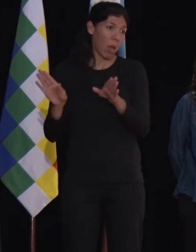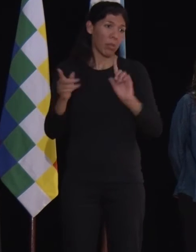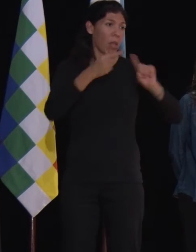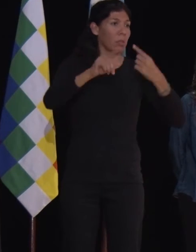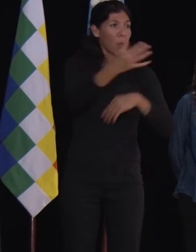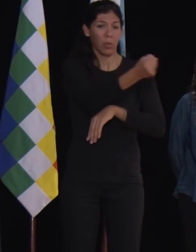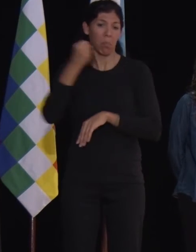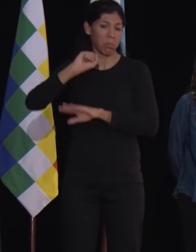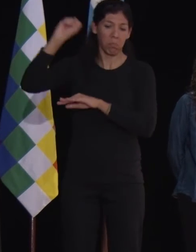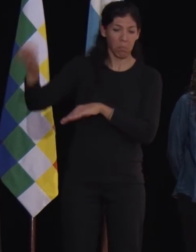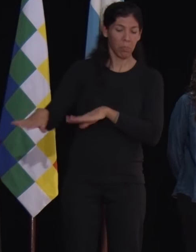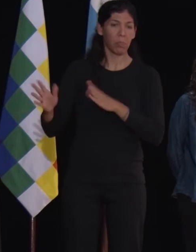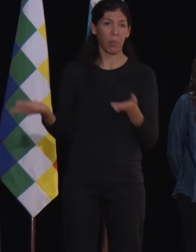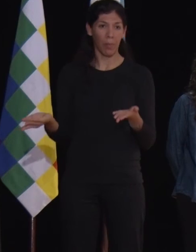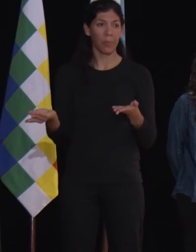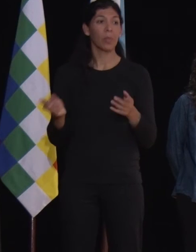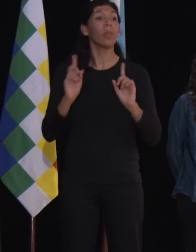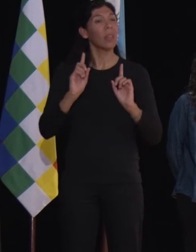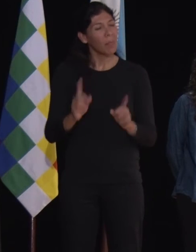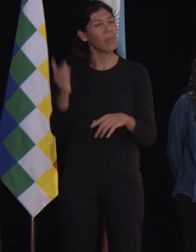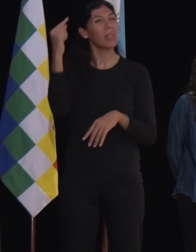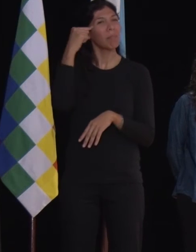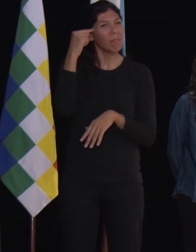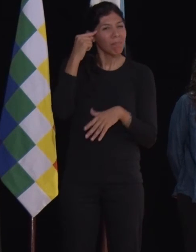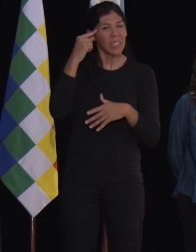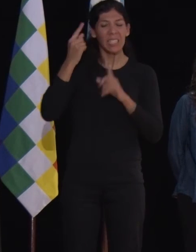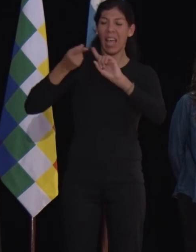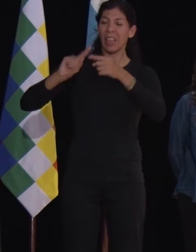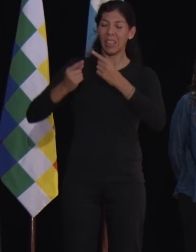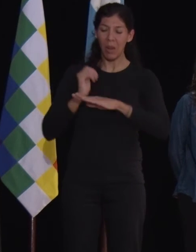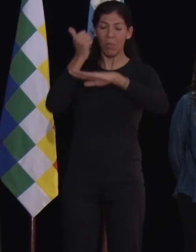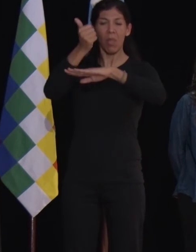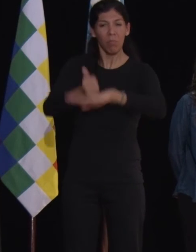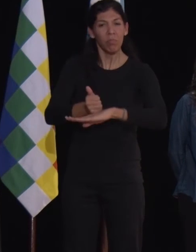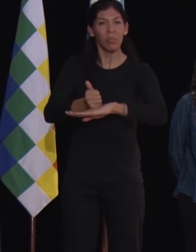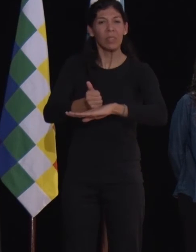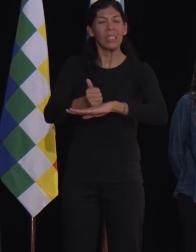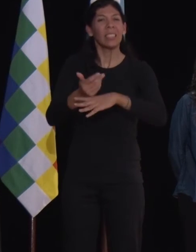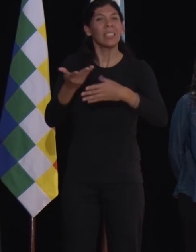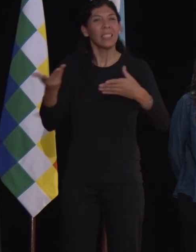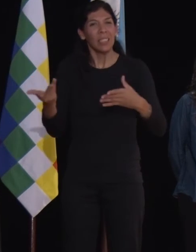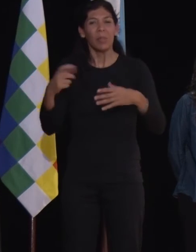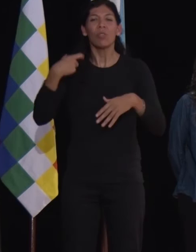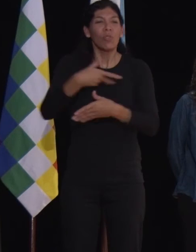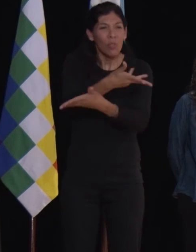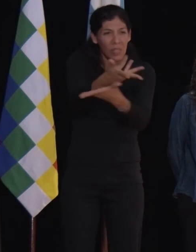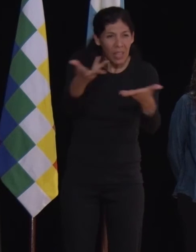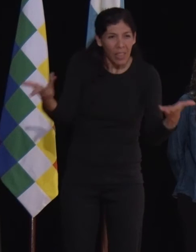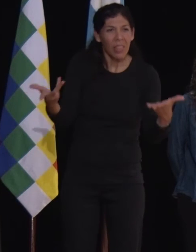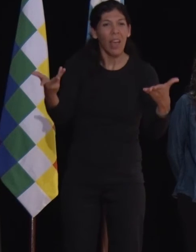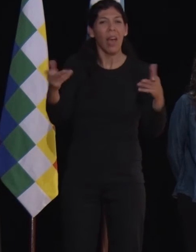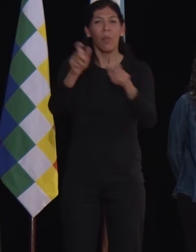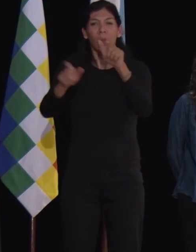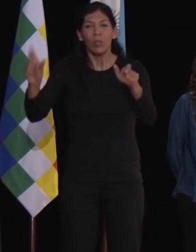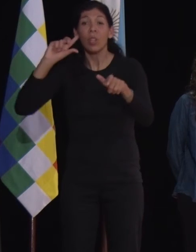donde nosotros hacemos también nuestra 'mea culpa' en nuestro rol de intérpretes y en cuanto a las representaciones que la sociedad los medios las